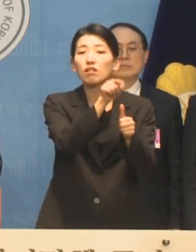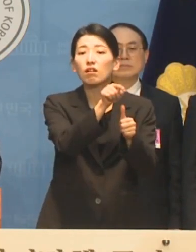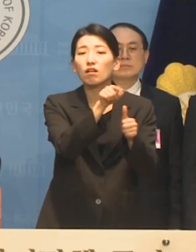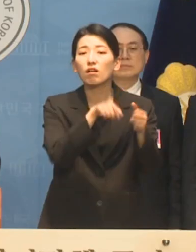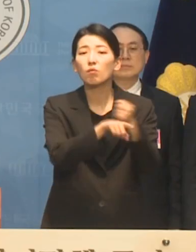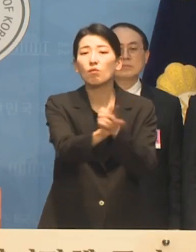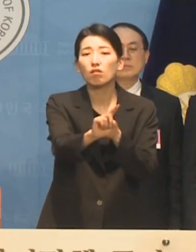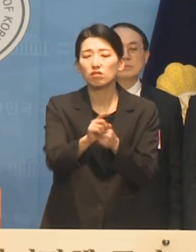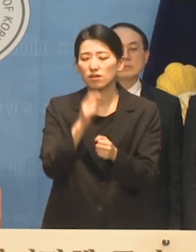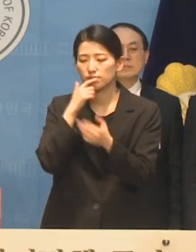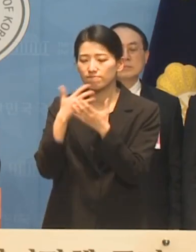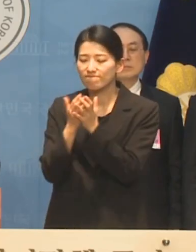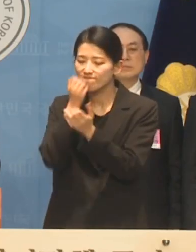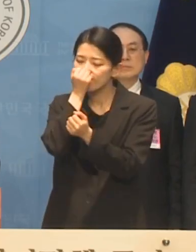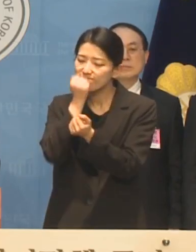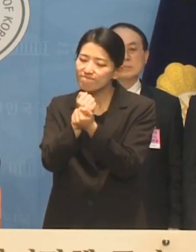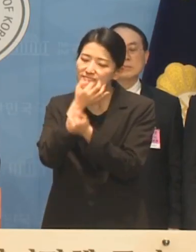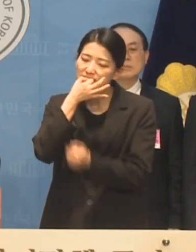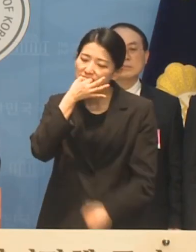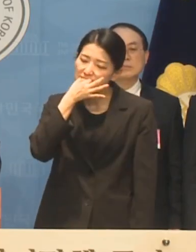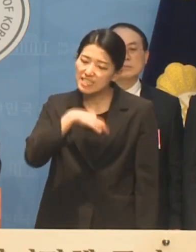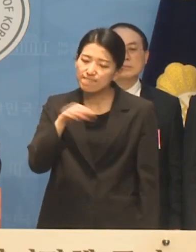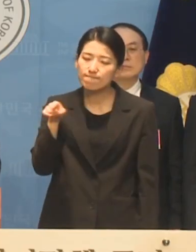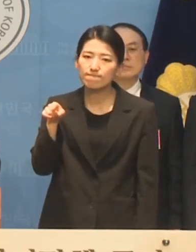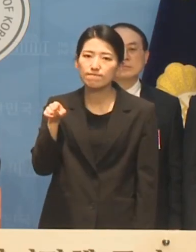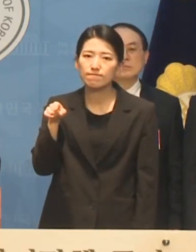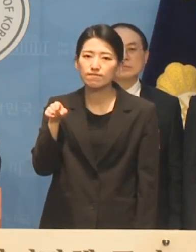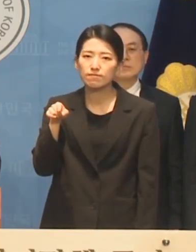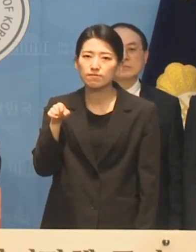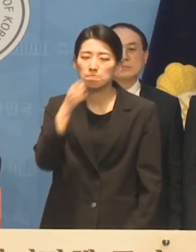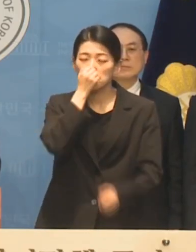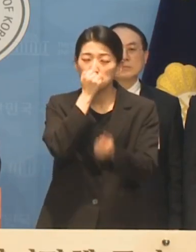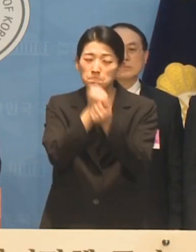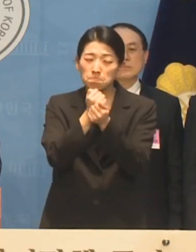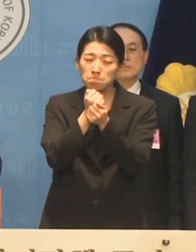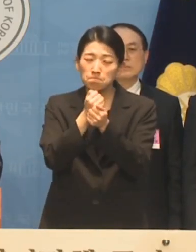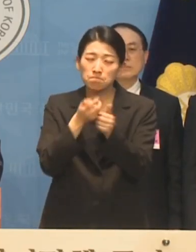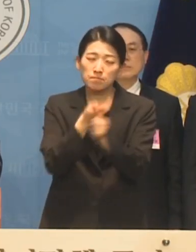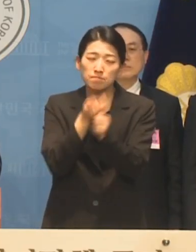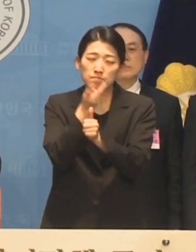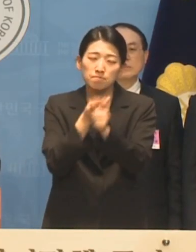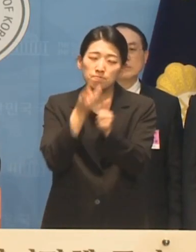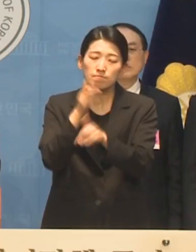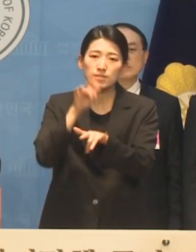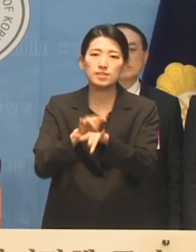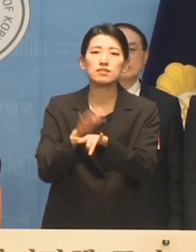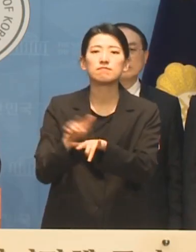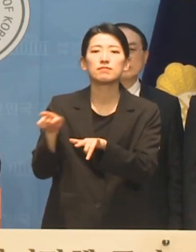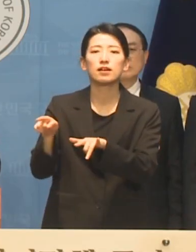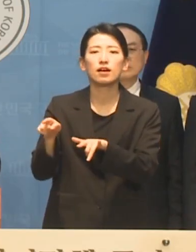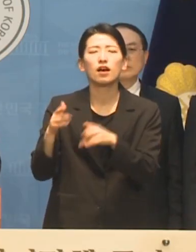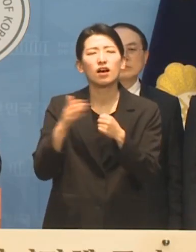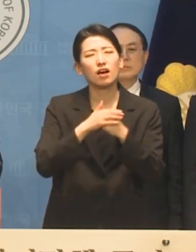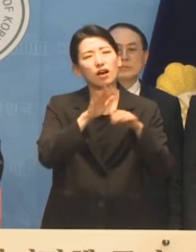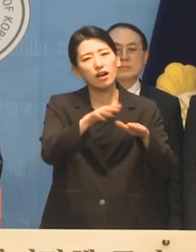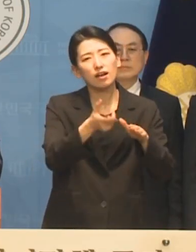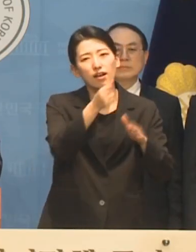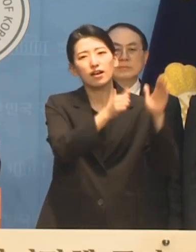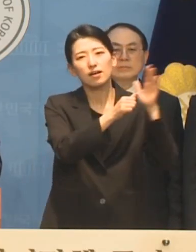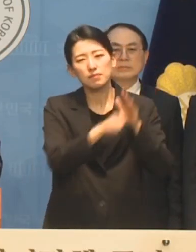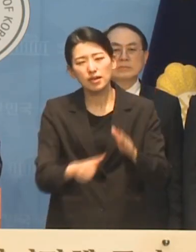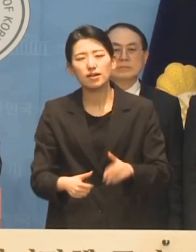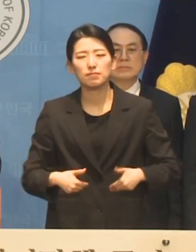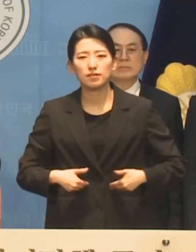더불어민주당의 이기적인 무법 행위로 말미암은 것이기에 속히 각하해야 될 것이라 생각됩니다.